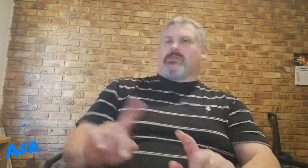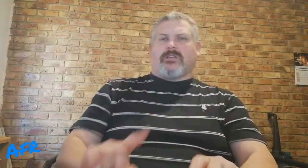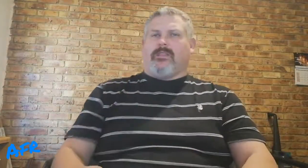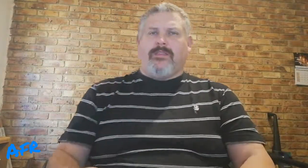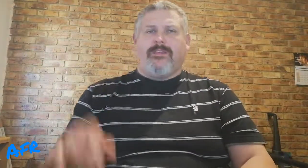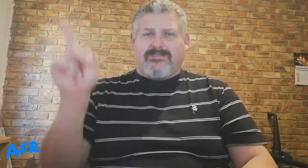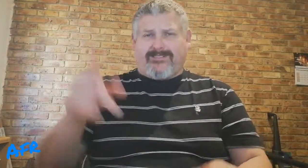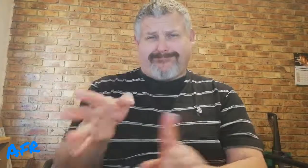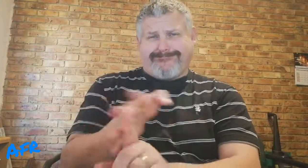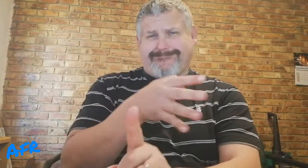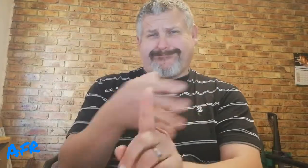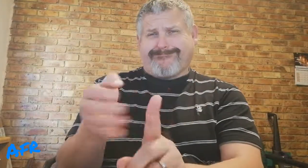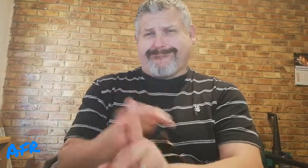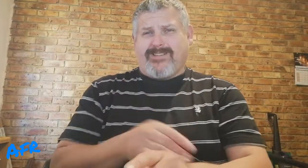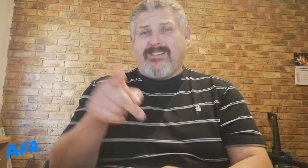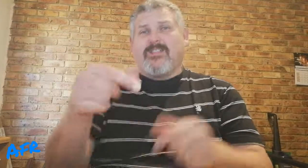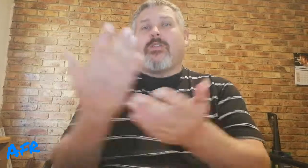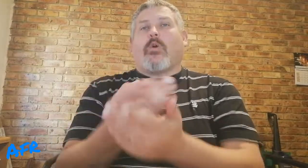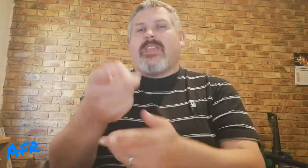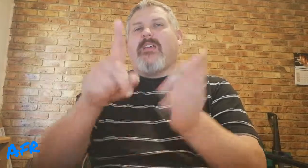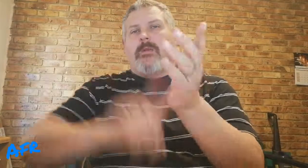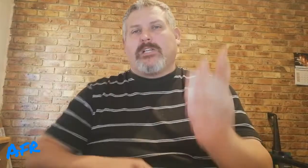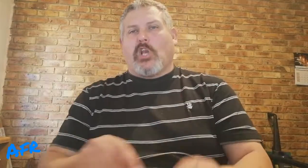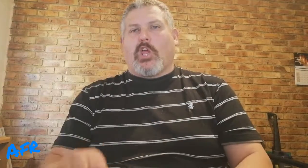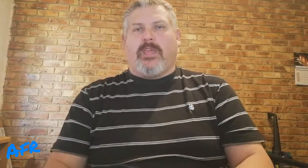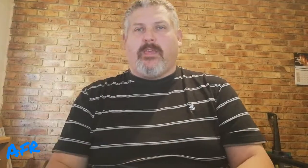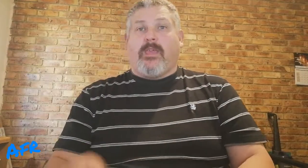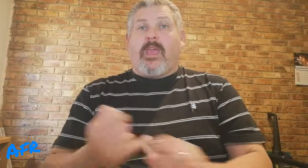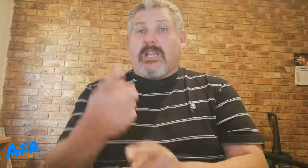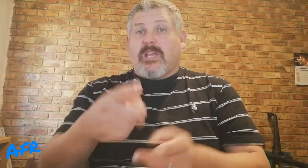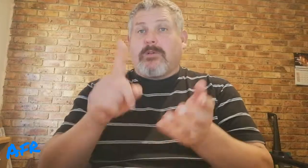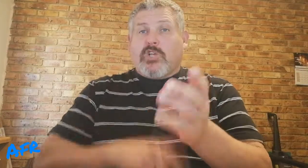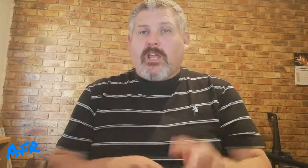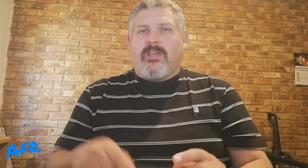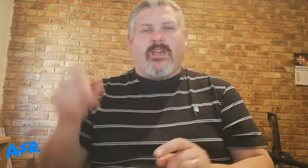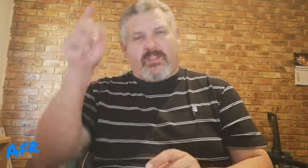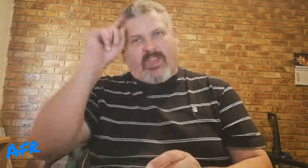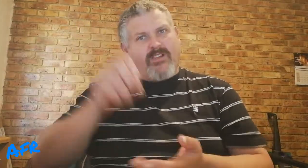los, sal nie. Sal, tot jy misluk. As jy misluk, duivel.